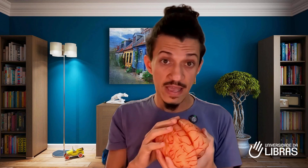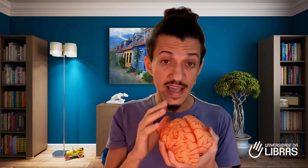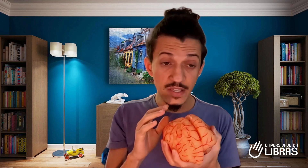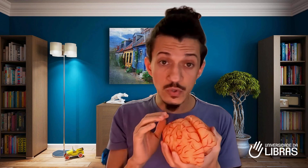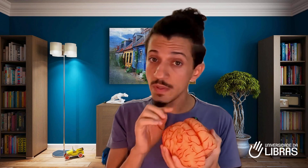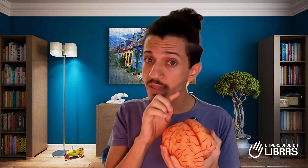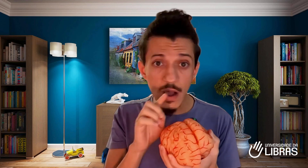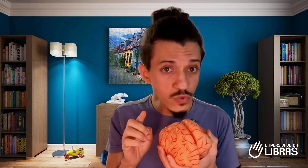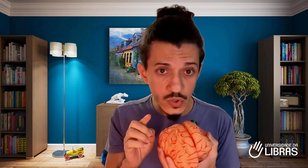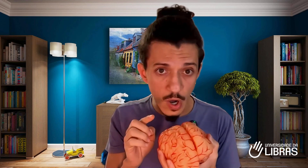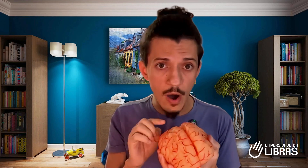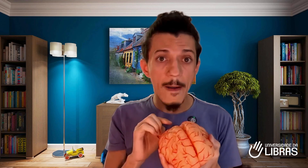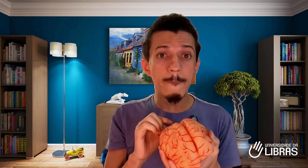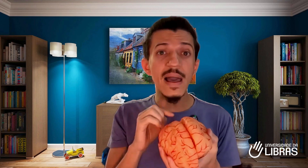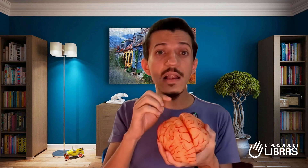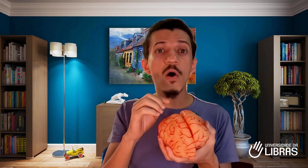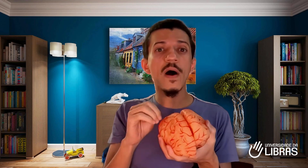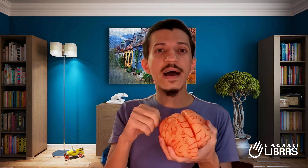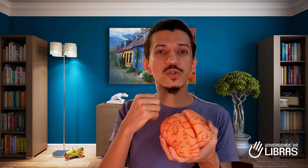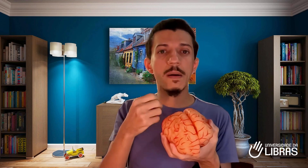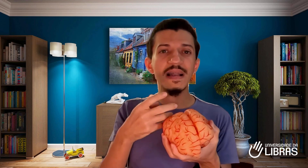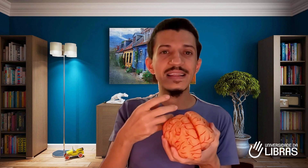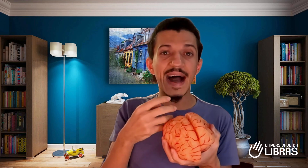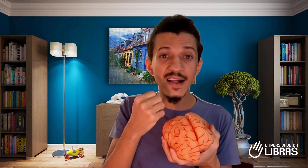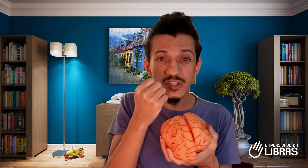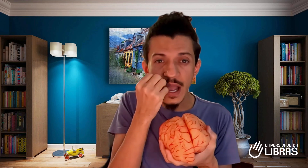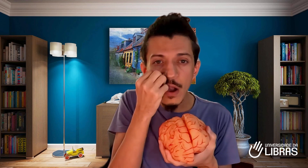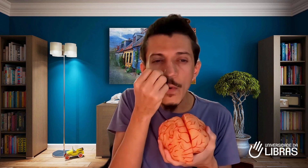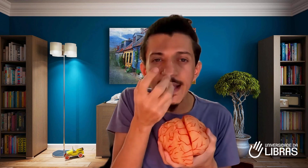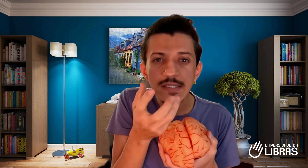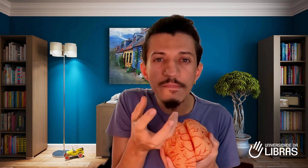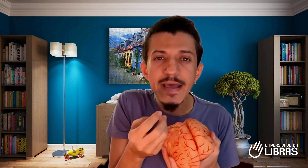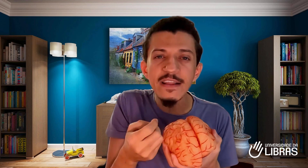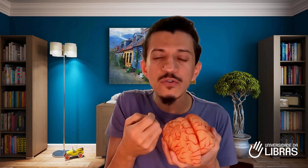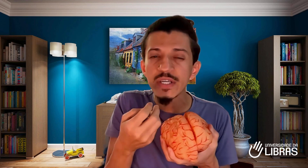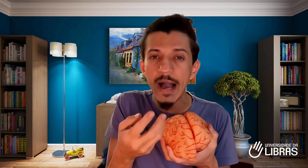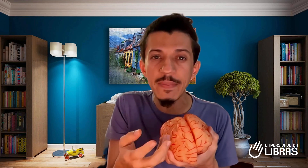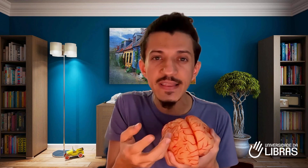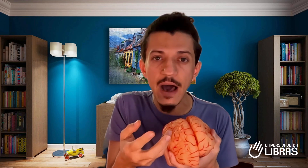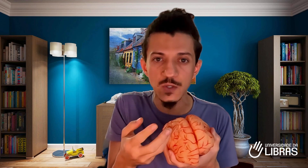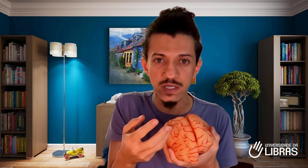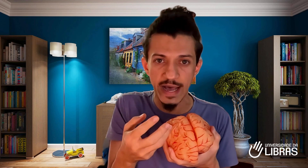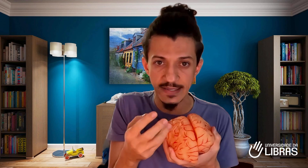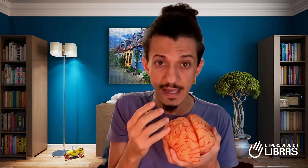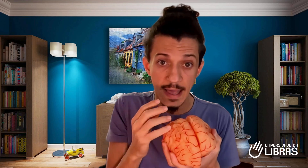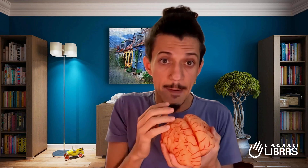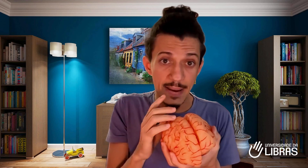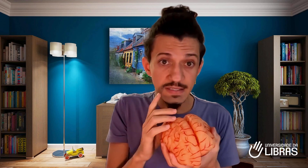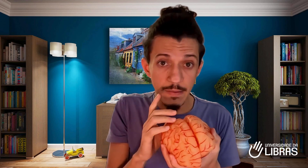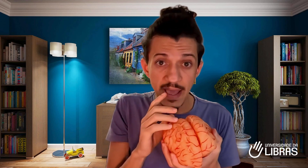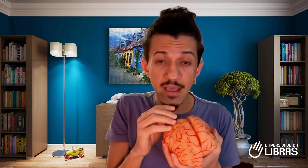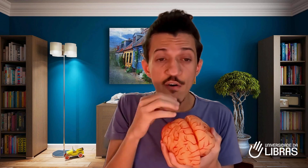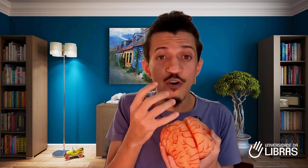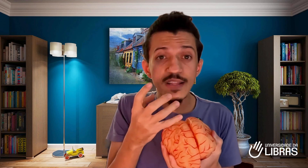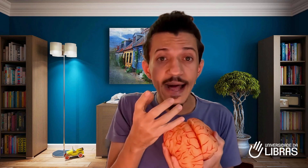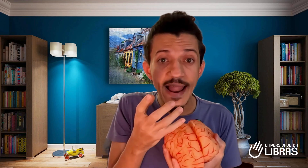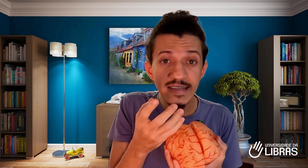Isso não só melhora a sua habilidade de reconhecimento, de captar os sinais, mas também fortalece a